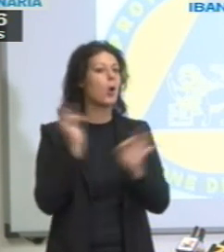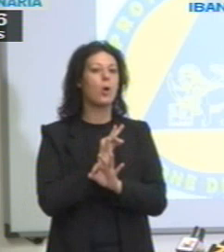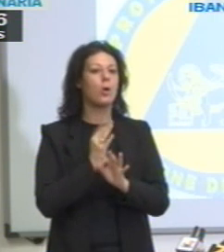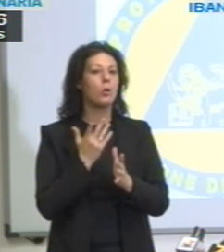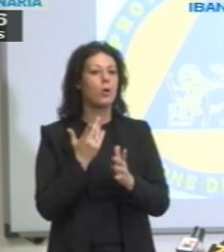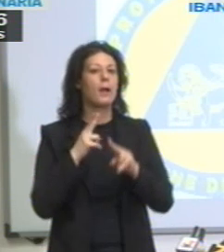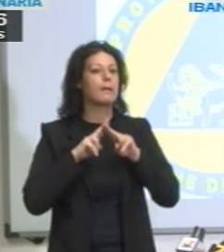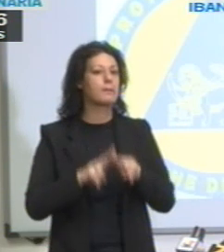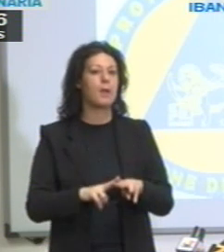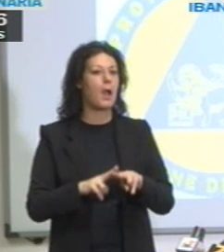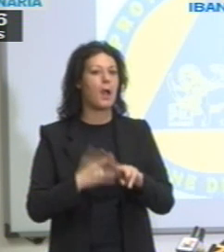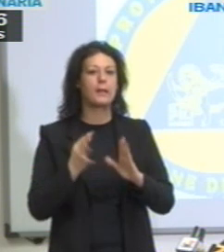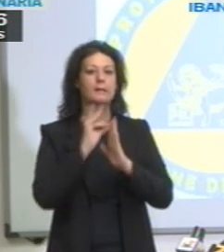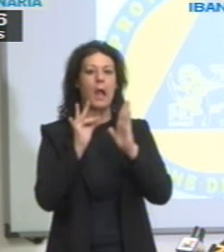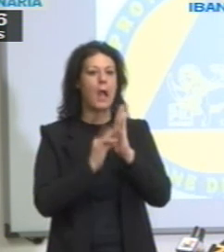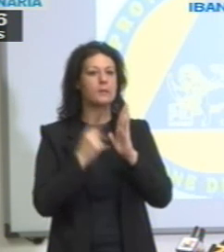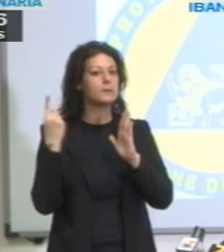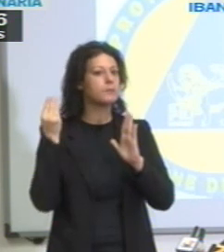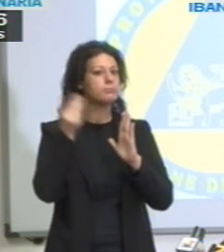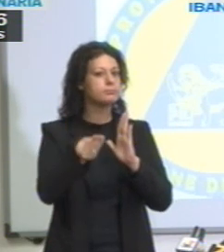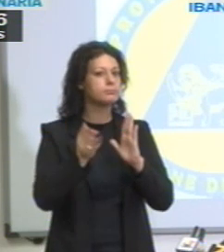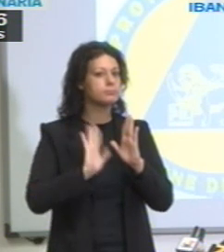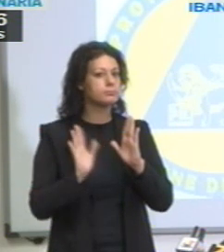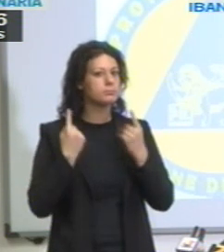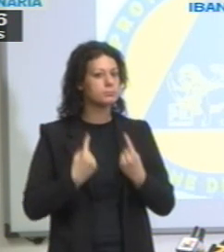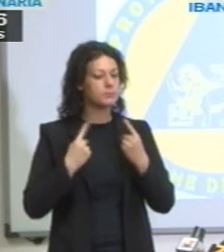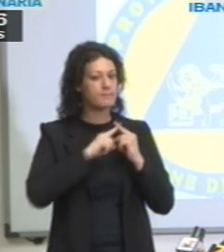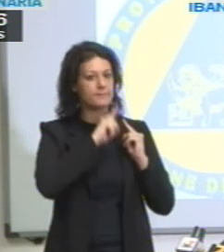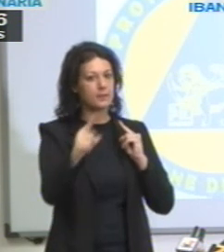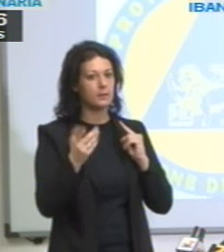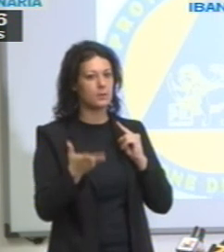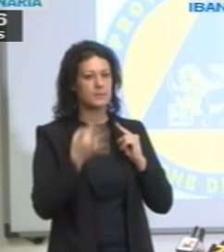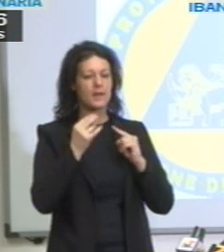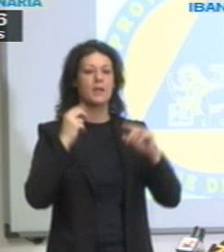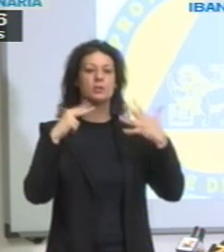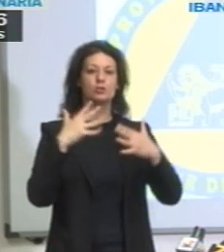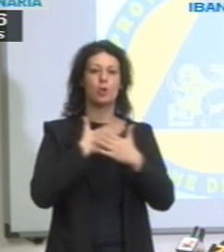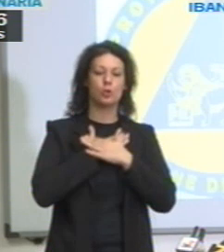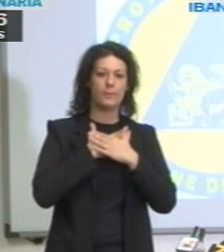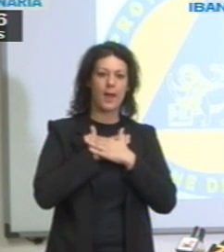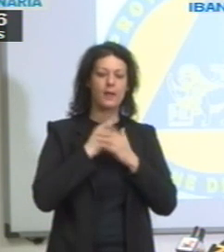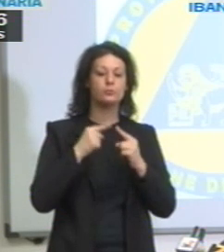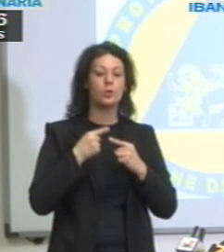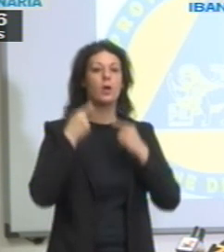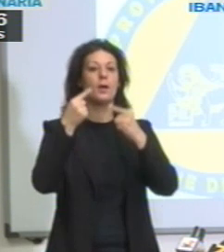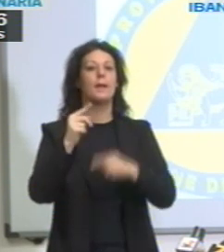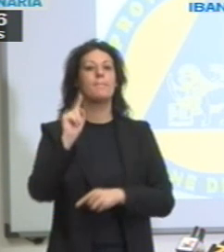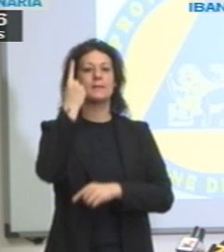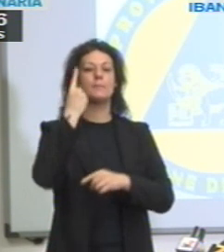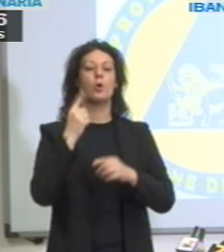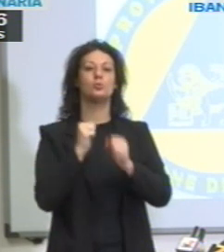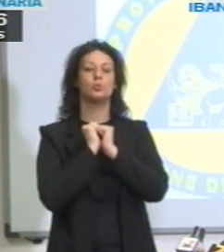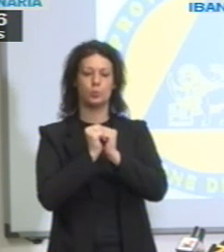comunque rimangono quelle due date fisse così come attesa, quindi sto parlando del 18 maggio e del 1 giugno per i nostri